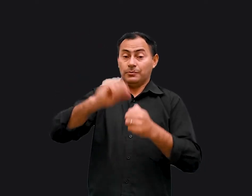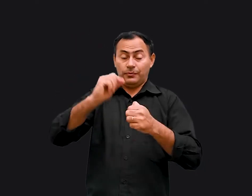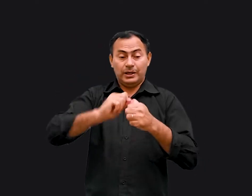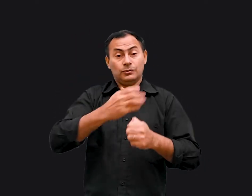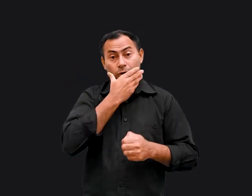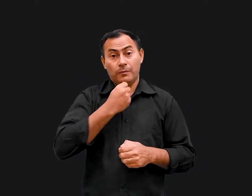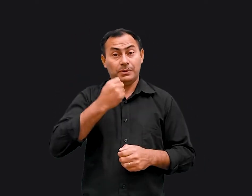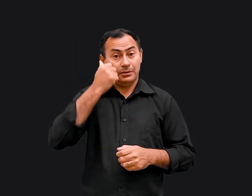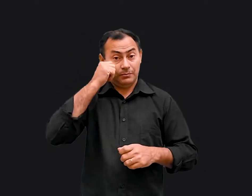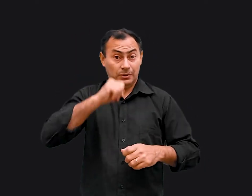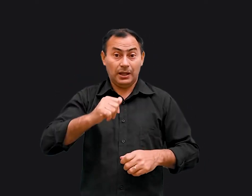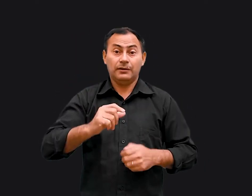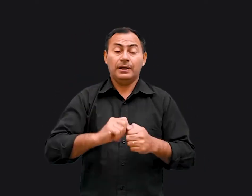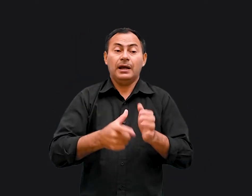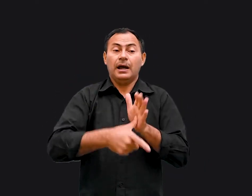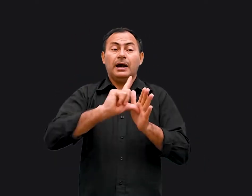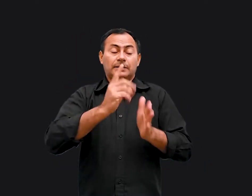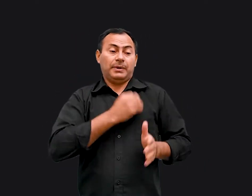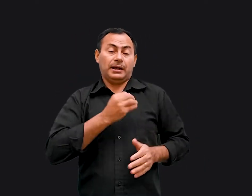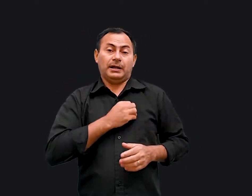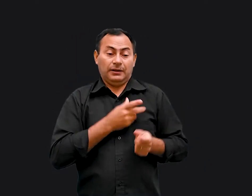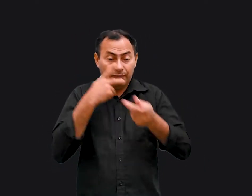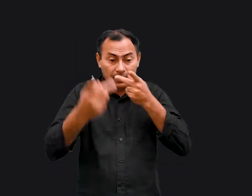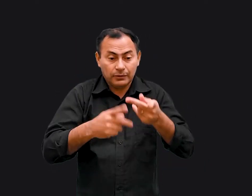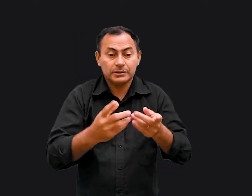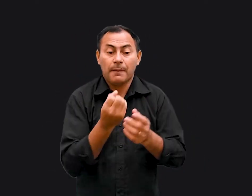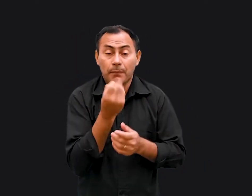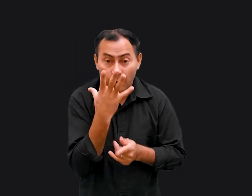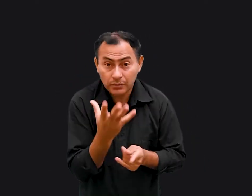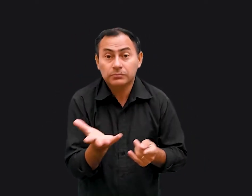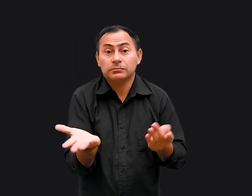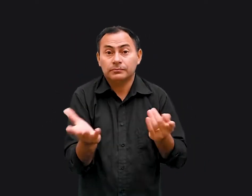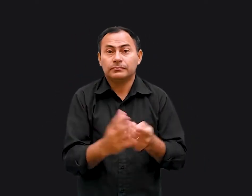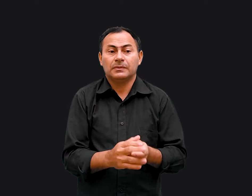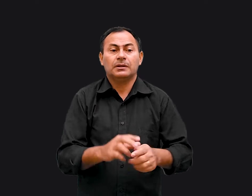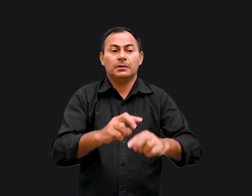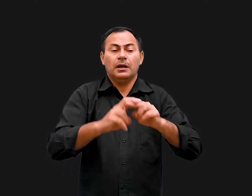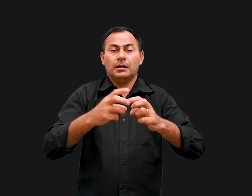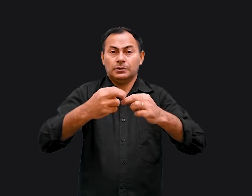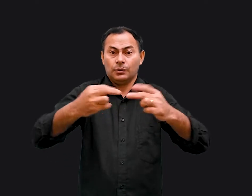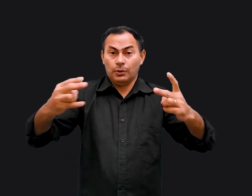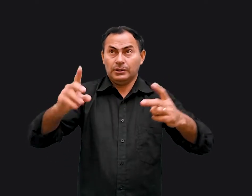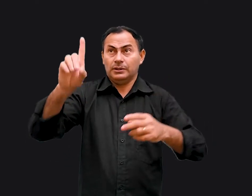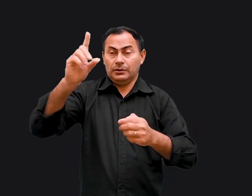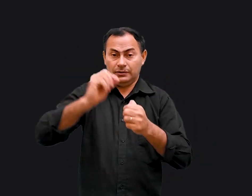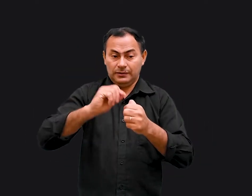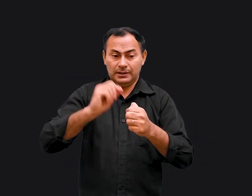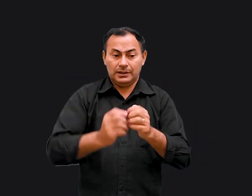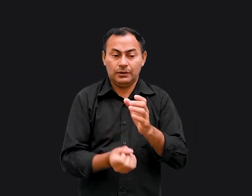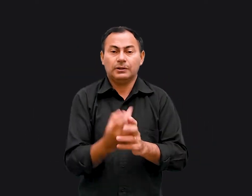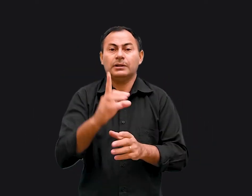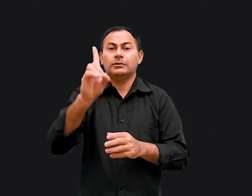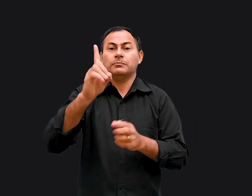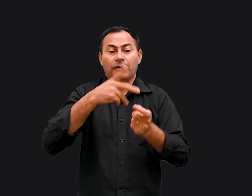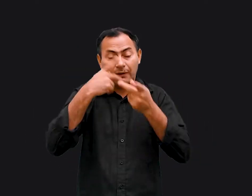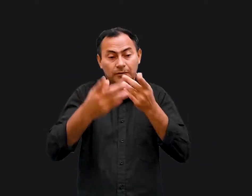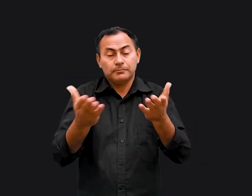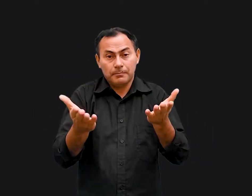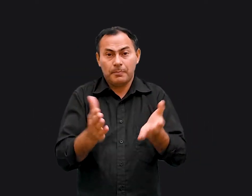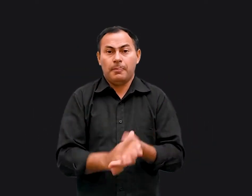sexuais antes deles caírem em pecado e disse, isso é muito bom. Sobre as coisas que criou, Deus disse, bom. Mas